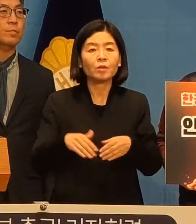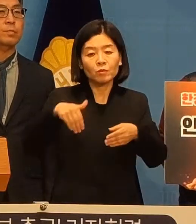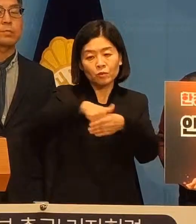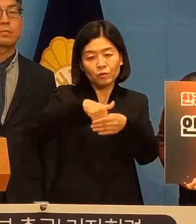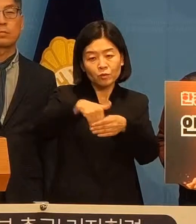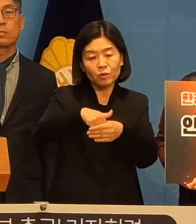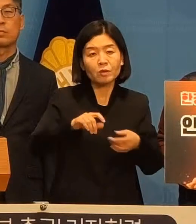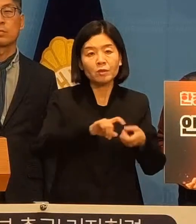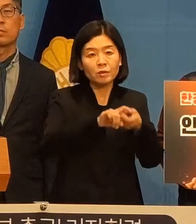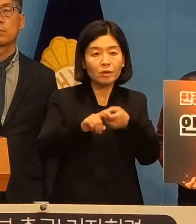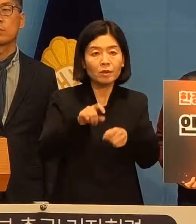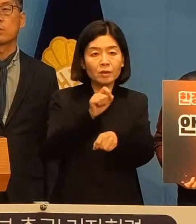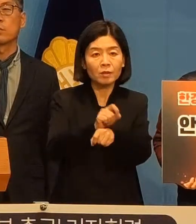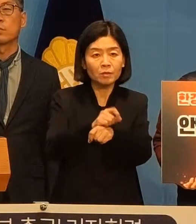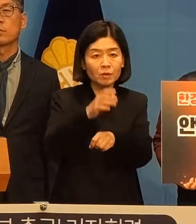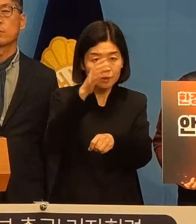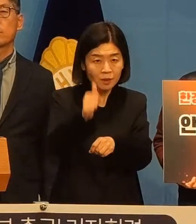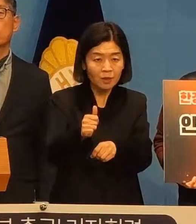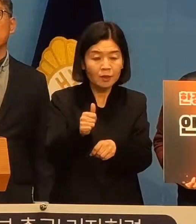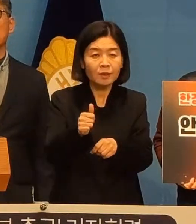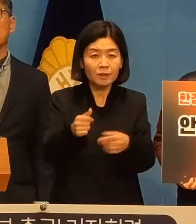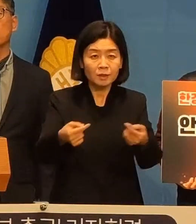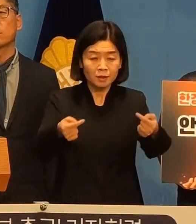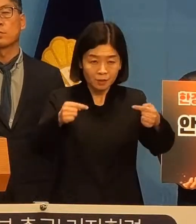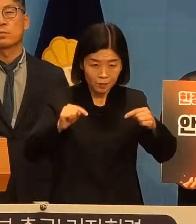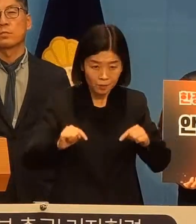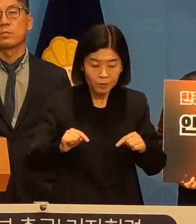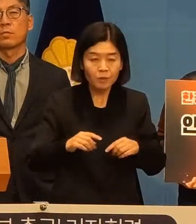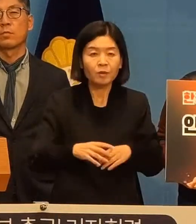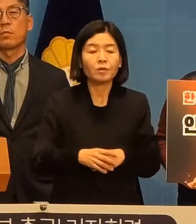문화연대 사무처장이신 김재상 처장님 참석하셨습니다.